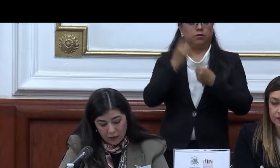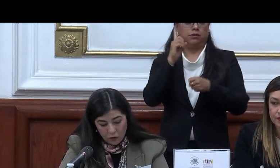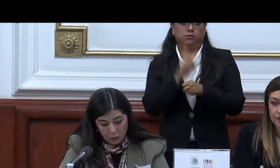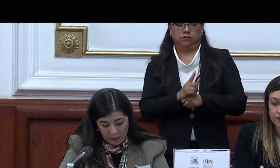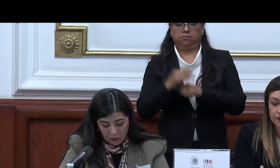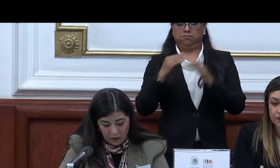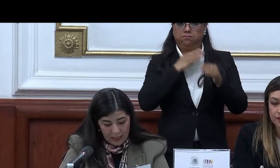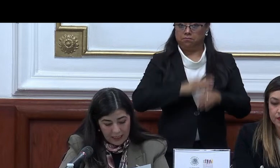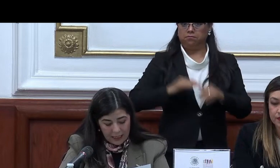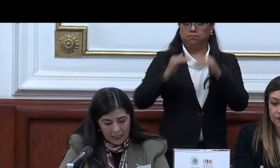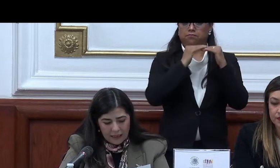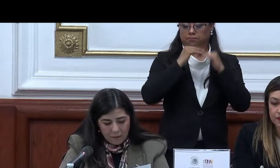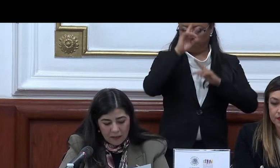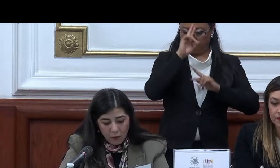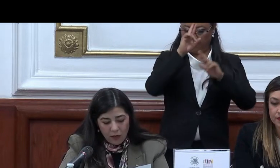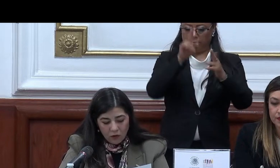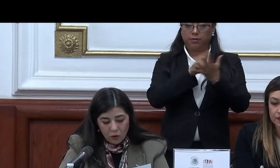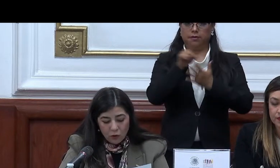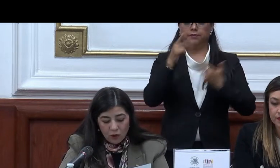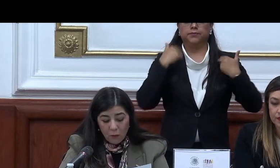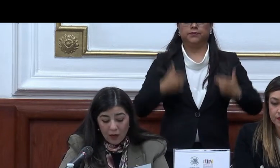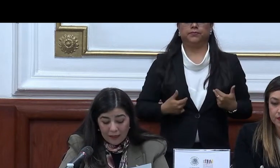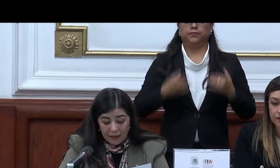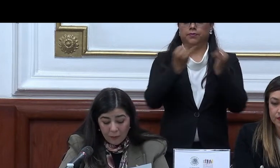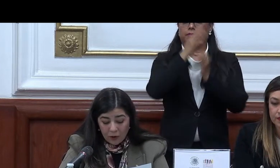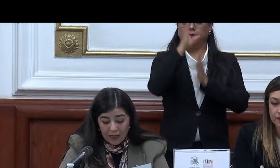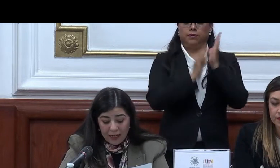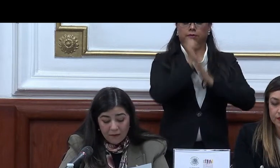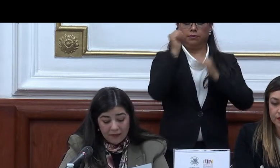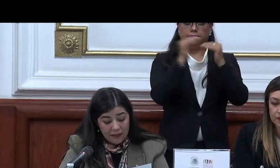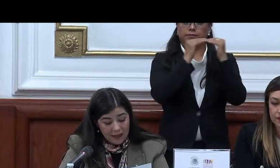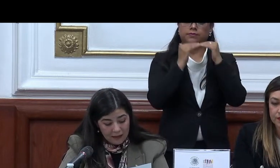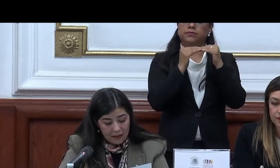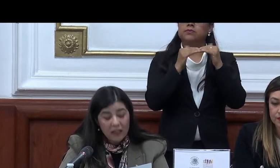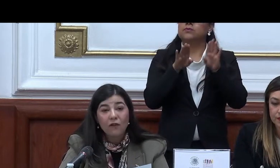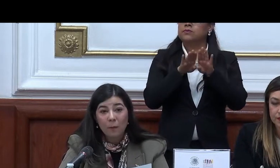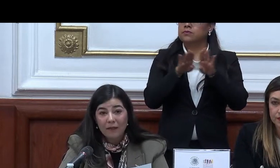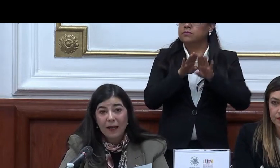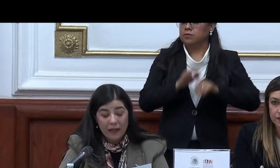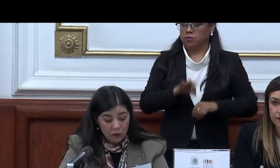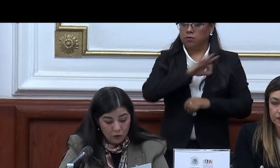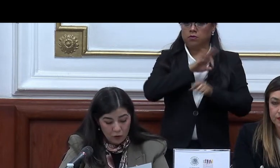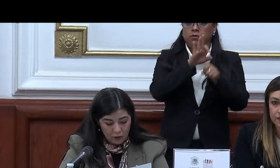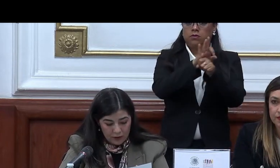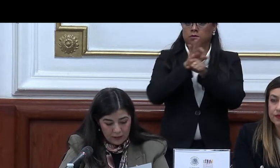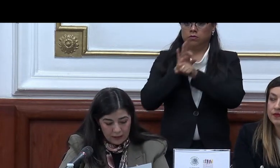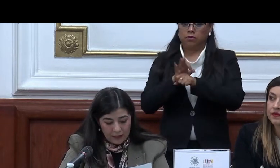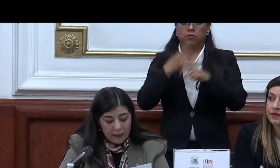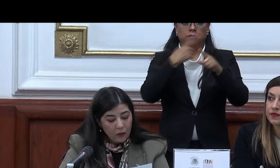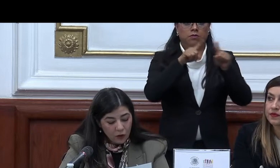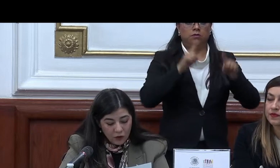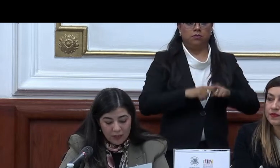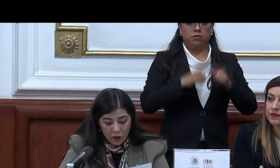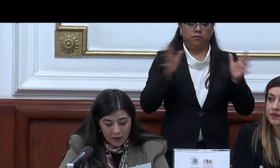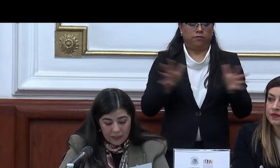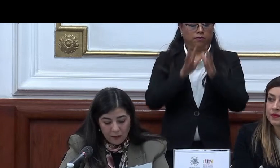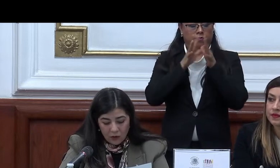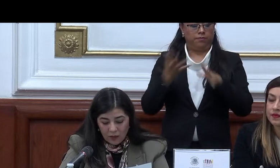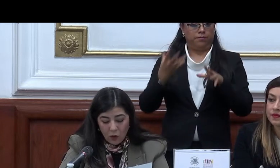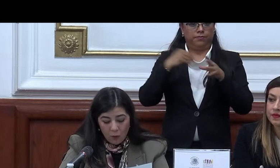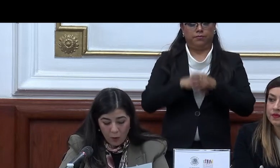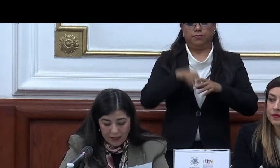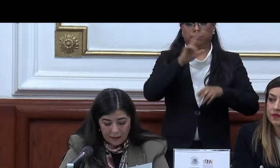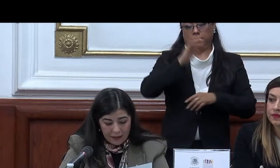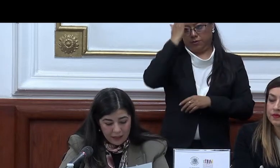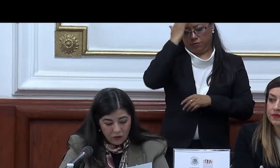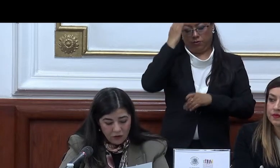los derechos humanos. Asimismo, una constitución democrática protege la diversidad y fomenta la inclusión. Reconoce a todas las personas